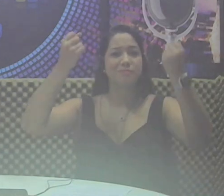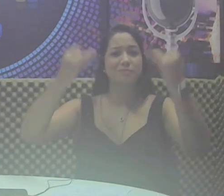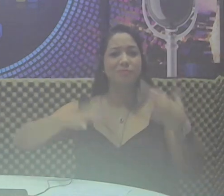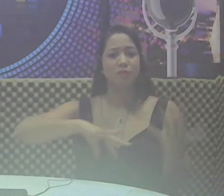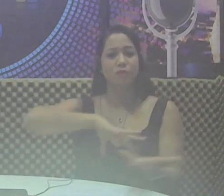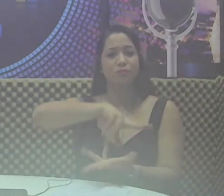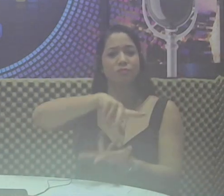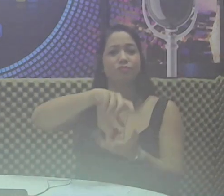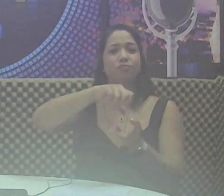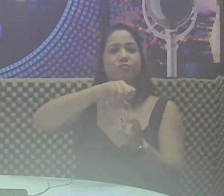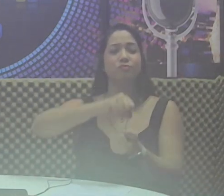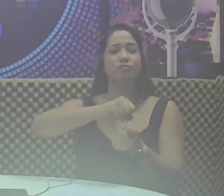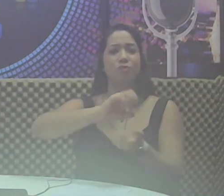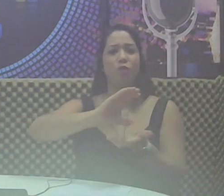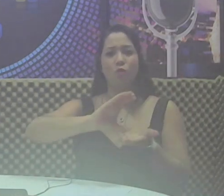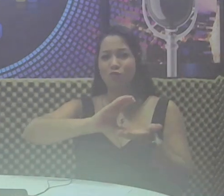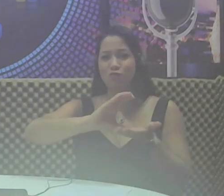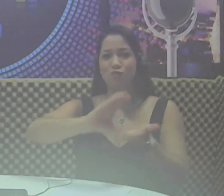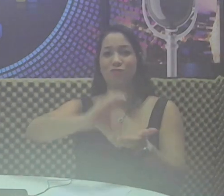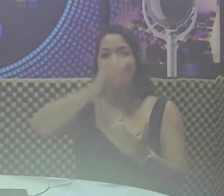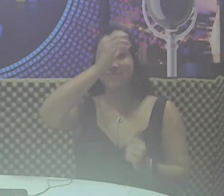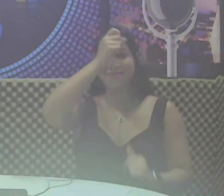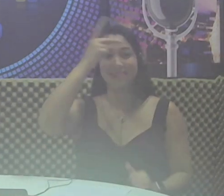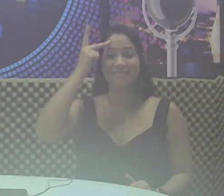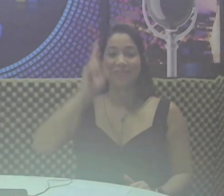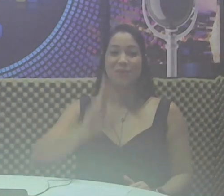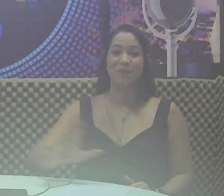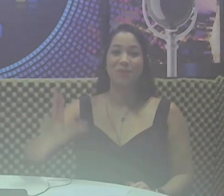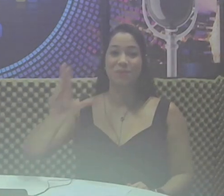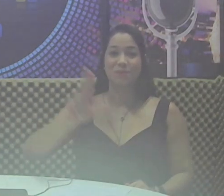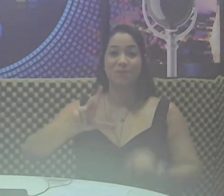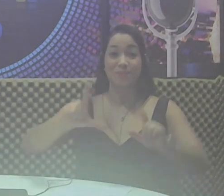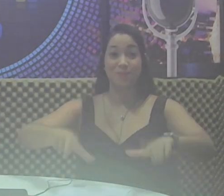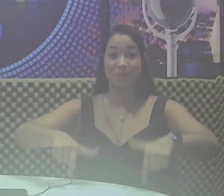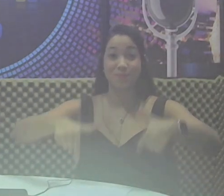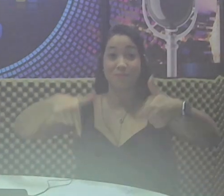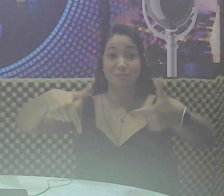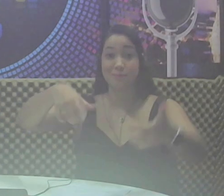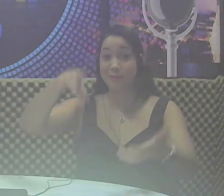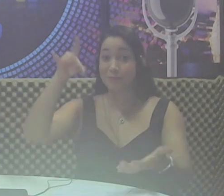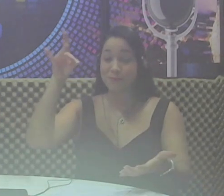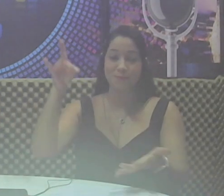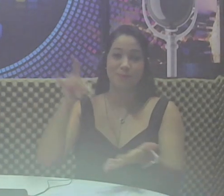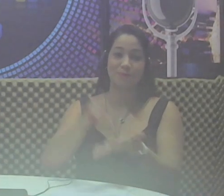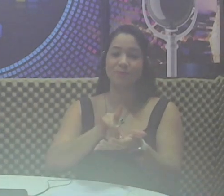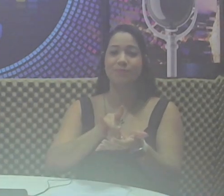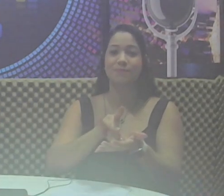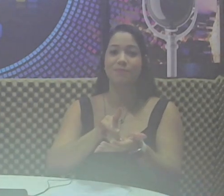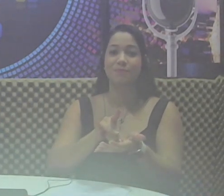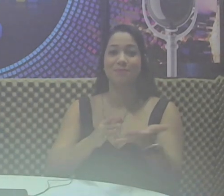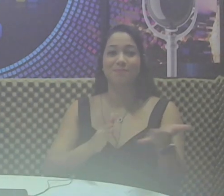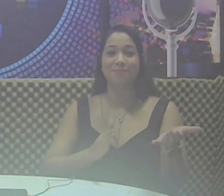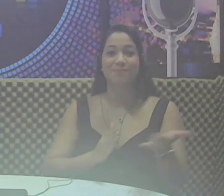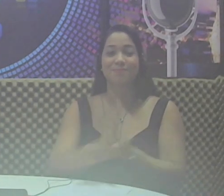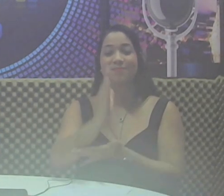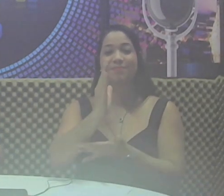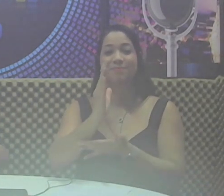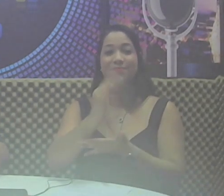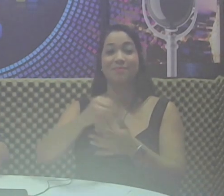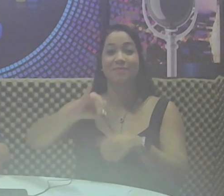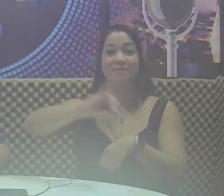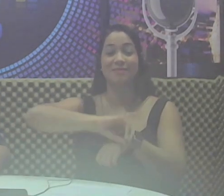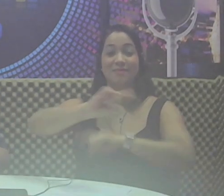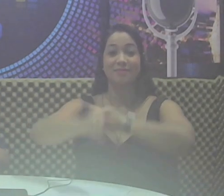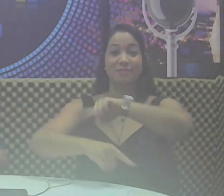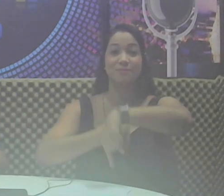sustentabilidade e os investimentos da Prefeitura de Uberlândia em ações concretas, como o recém-lançado Centro de